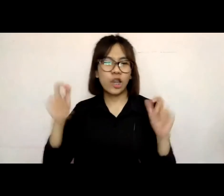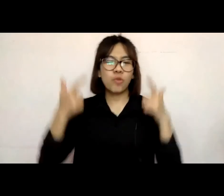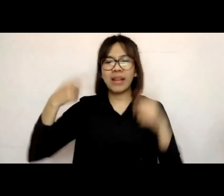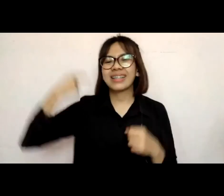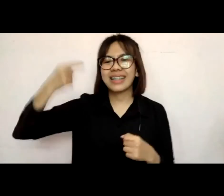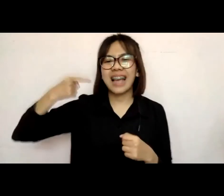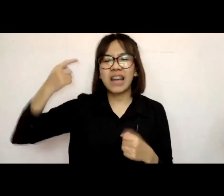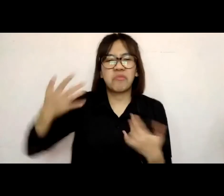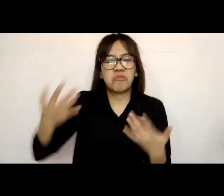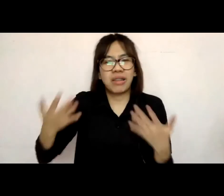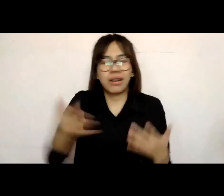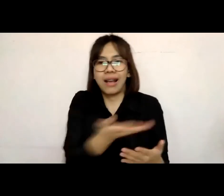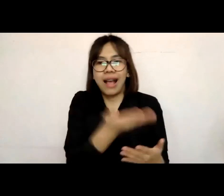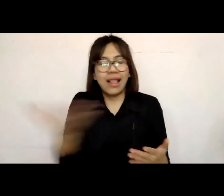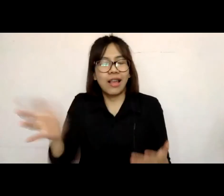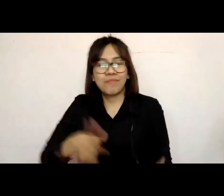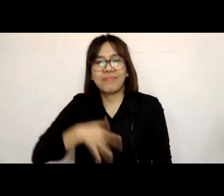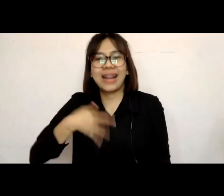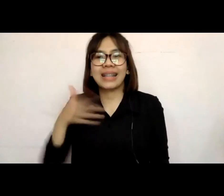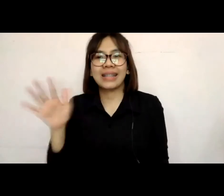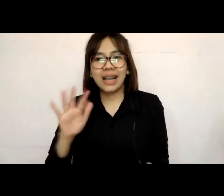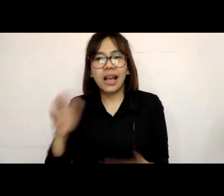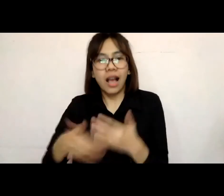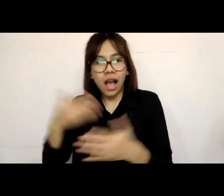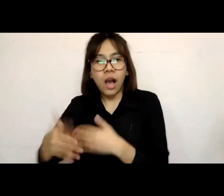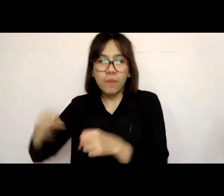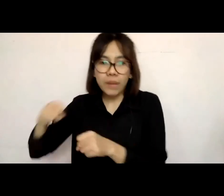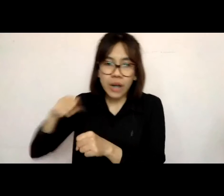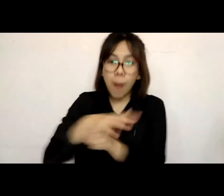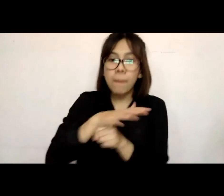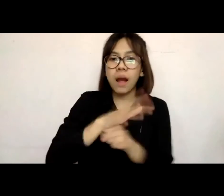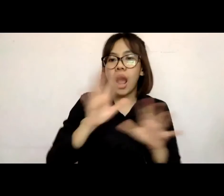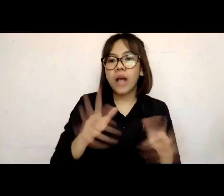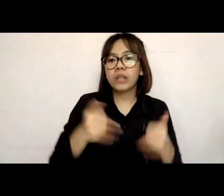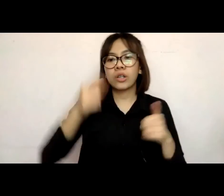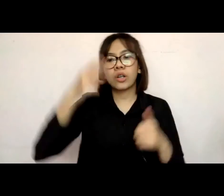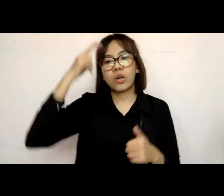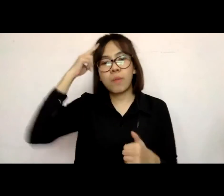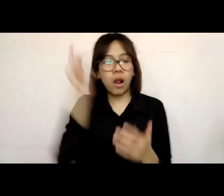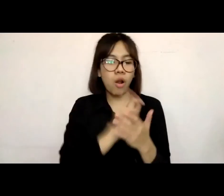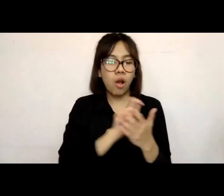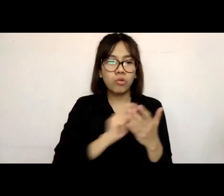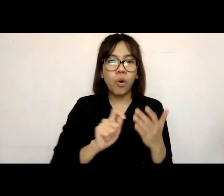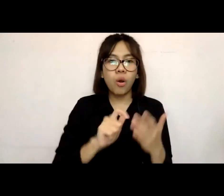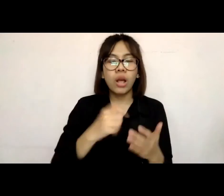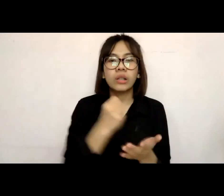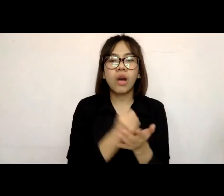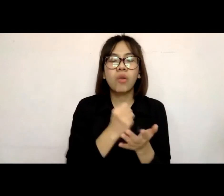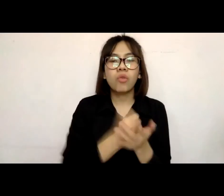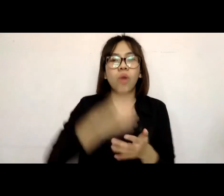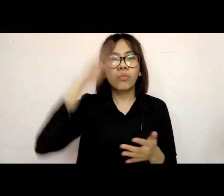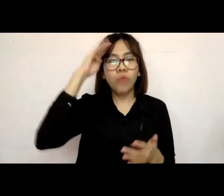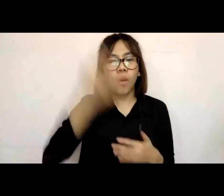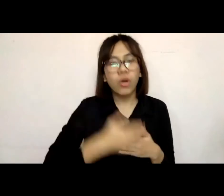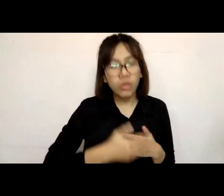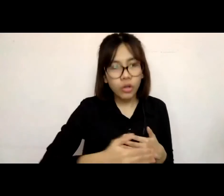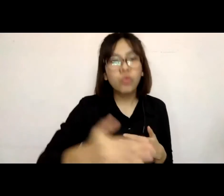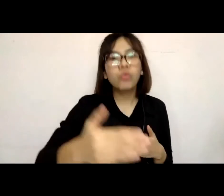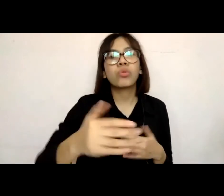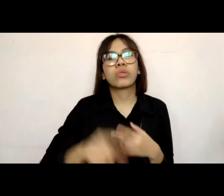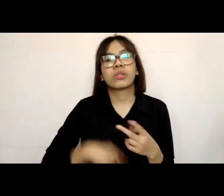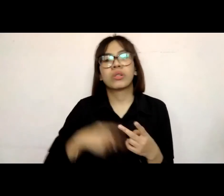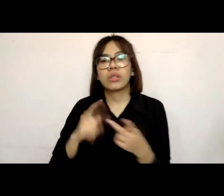Ya kalau anggaran khusus itu tidak ada, hanya barangkali kita hanya sosialisasi saja untuk kegiatan-kegiatan yang bisa dimasukkan,